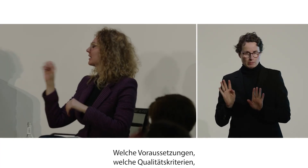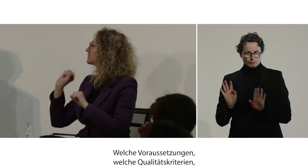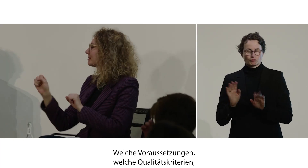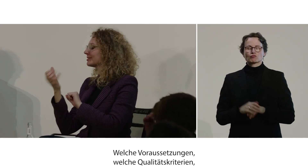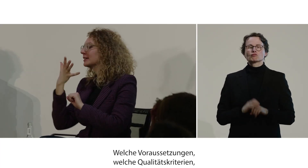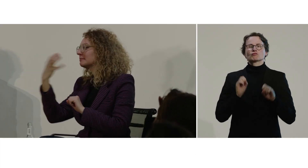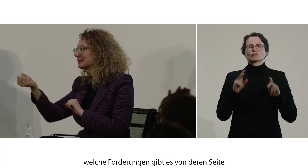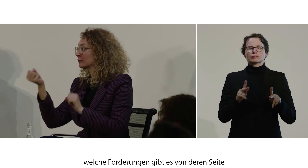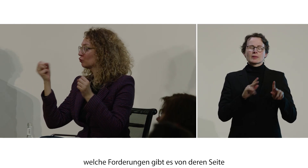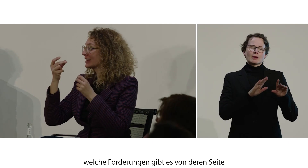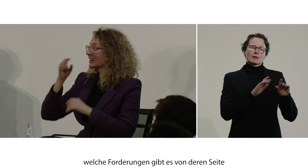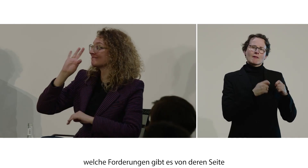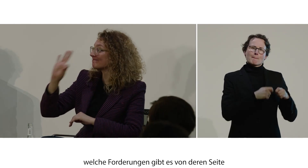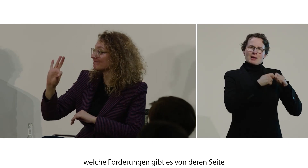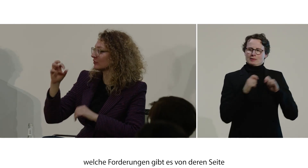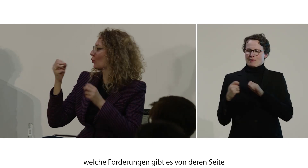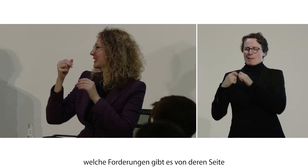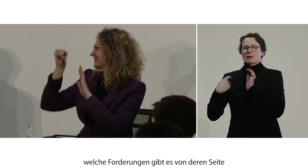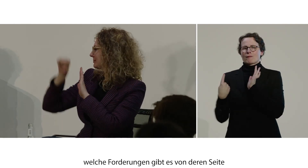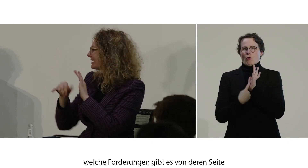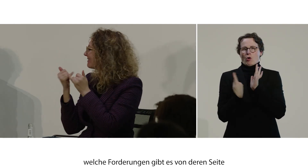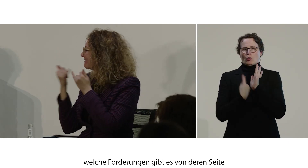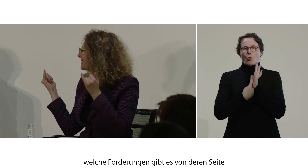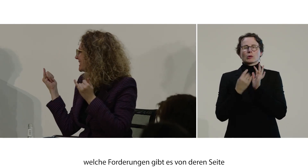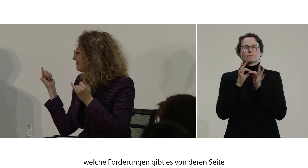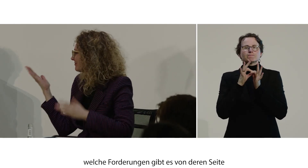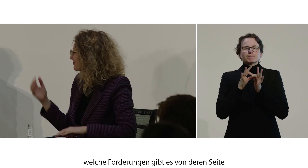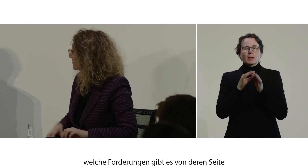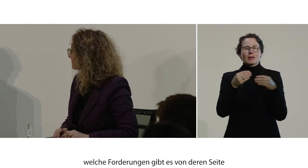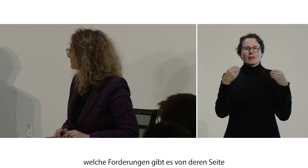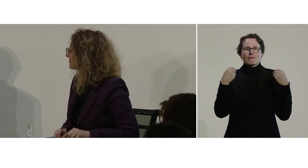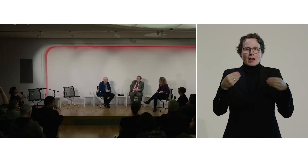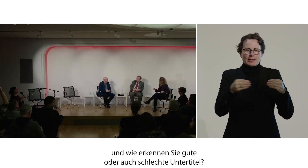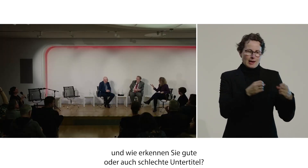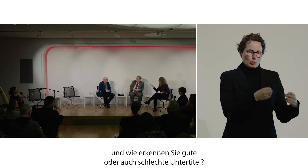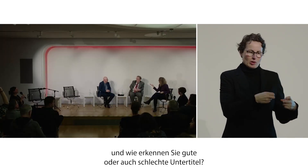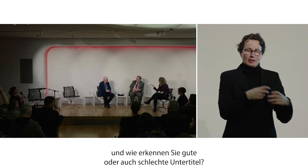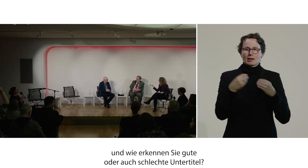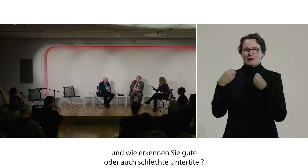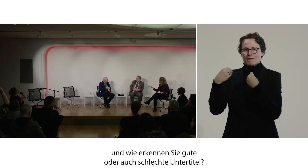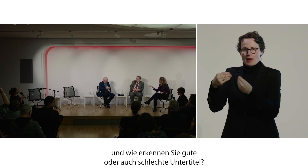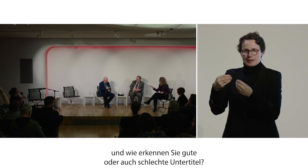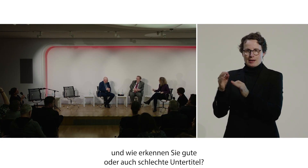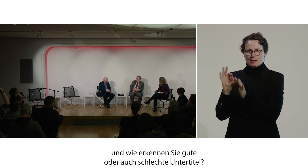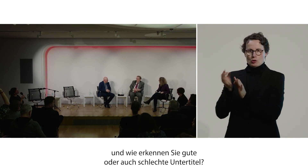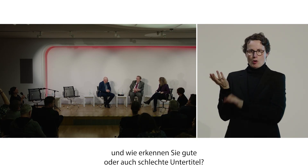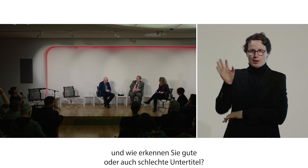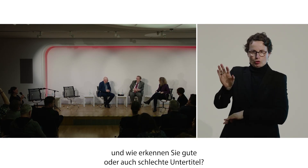welche Qualitätskriterien, welche Forderungen gibt es von deren Seite? Und wie erkennen Sie gute oder wie erkennen Sie auch schlechte